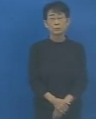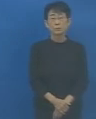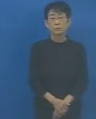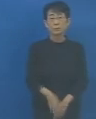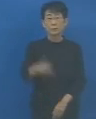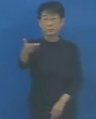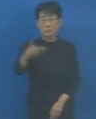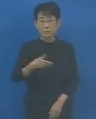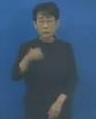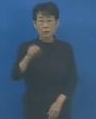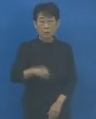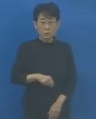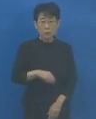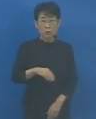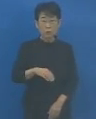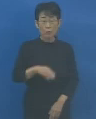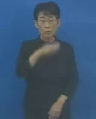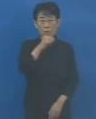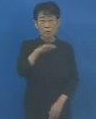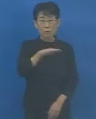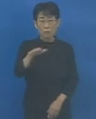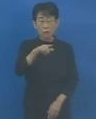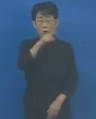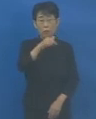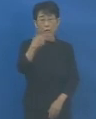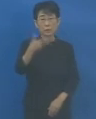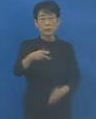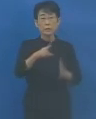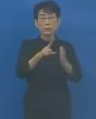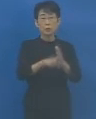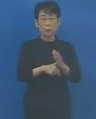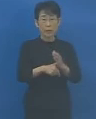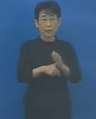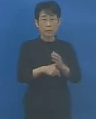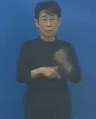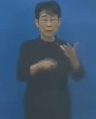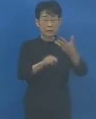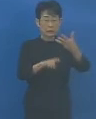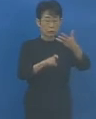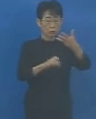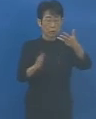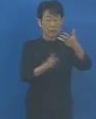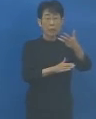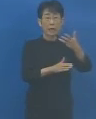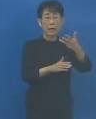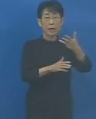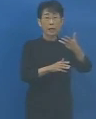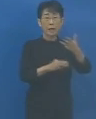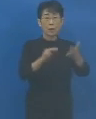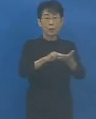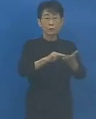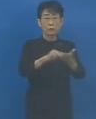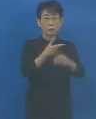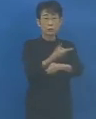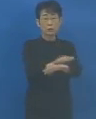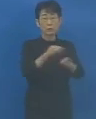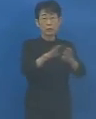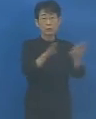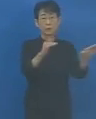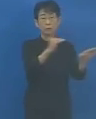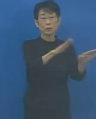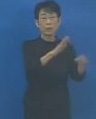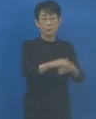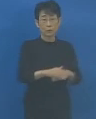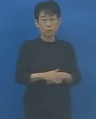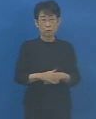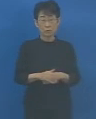まあ、その層のワクチン接種、まあ、鳥取市ももうすぐあの10日から予約始まりますけども、まあ、あの海外や国